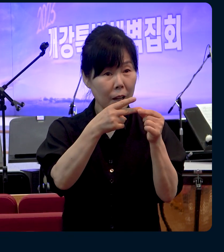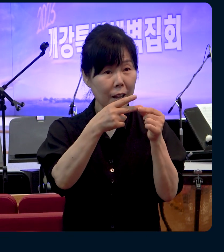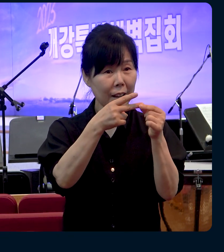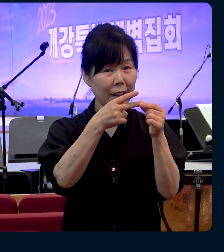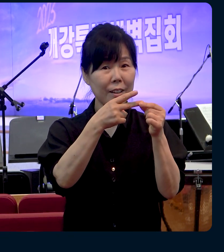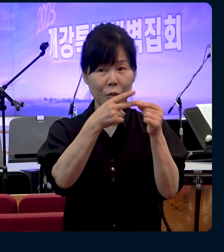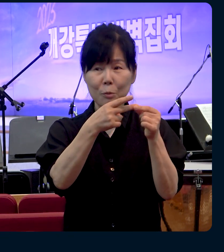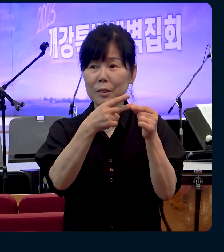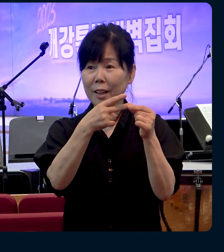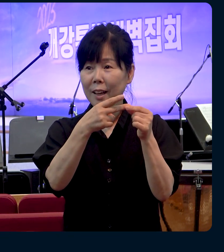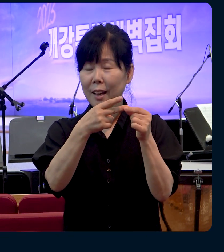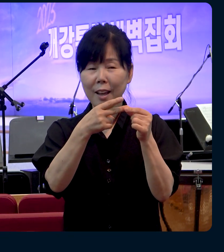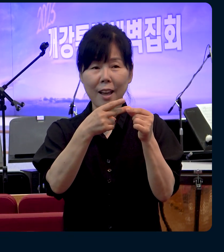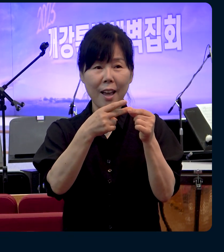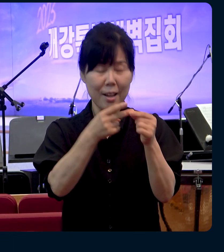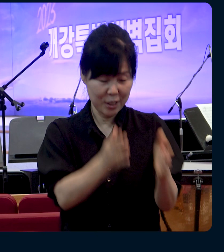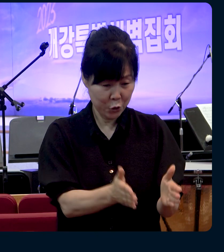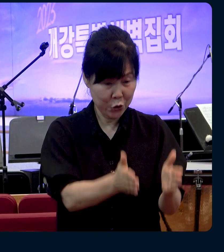두 번째,